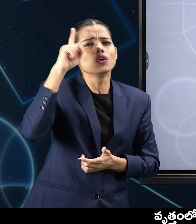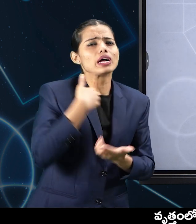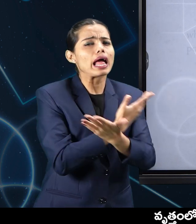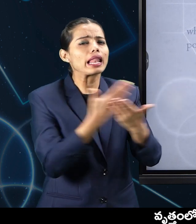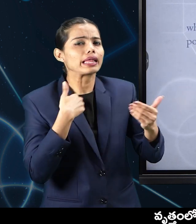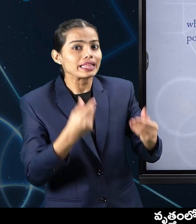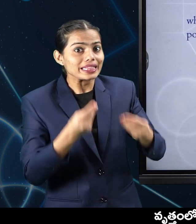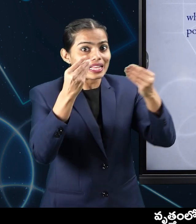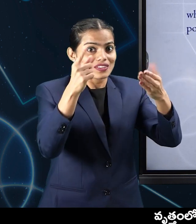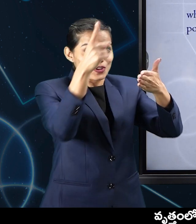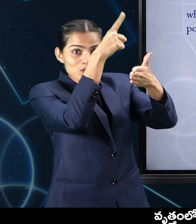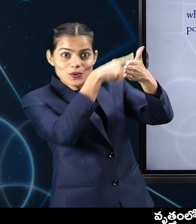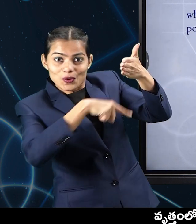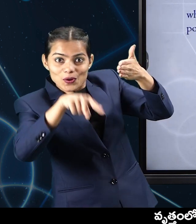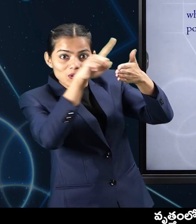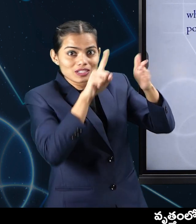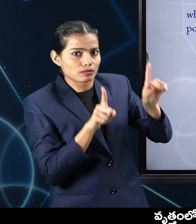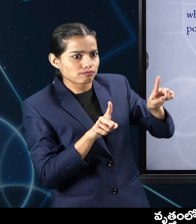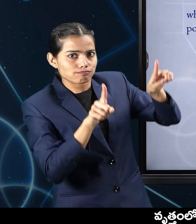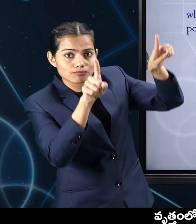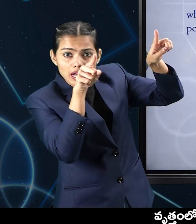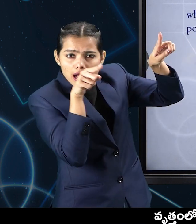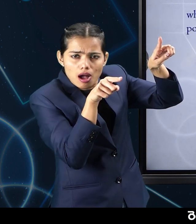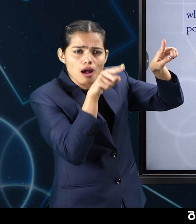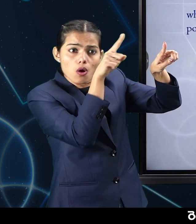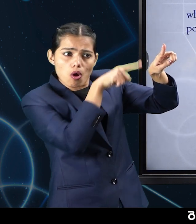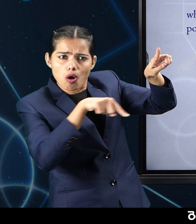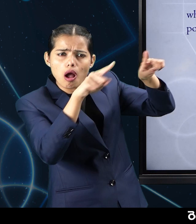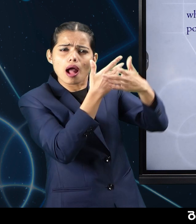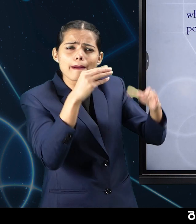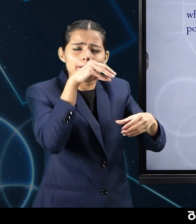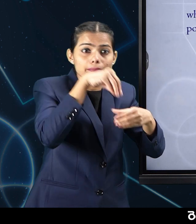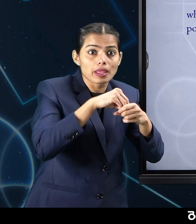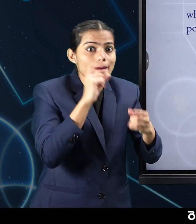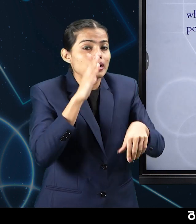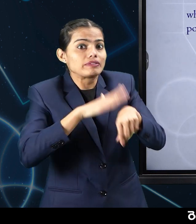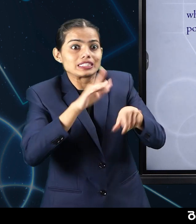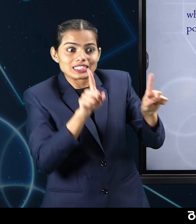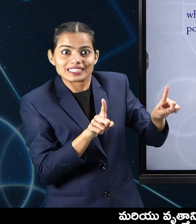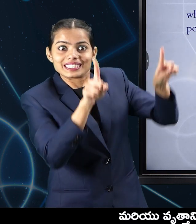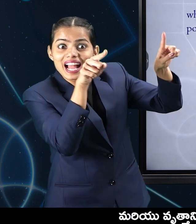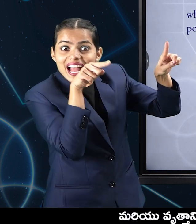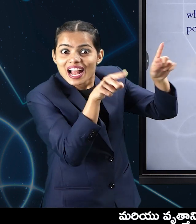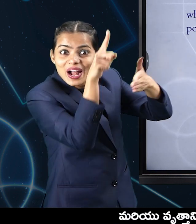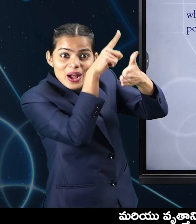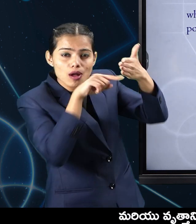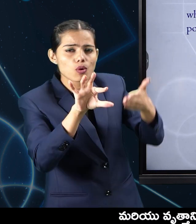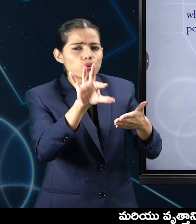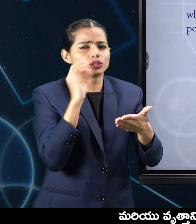వృత్తంలోని ప్రతి సెకండ్కు దాని సమాంతరంగా ఉండే 2 టాంజెంట్లు ఖచ్చితంగా ఉంటాయి మరియు వృత్తాన్ని